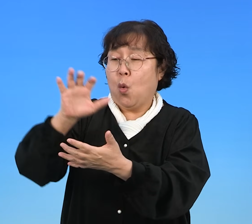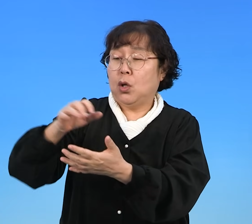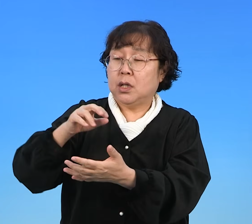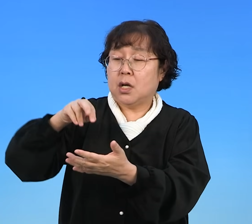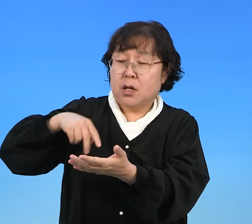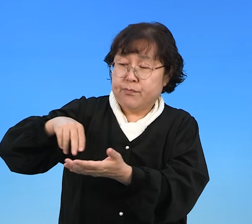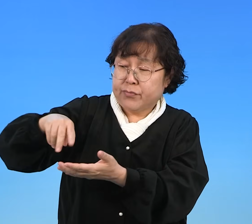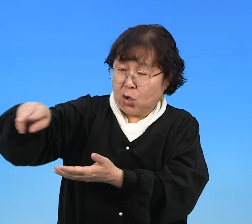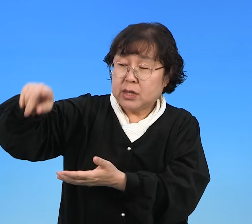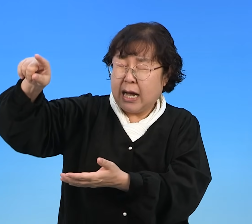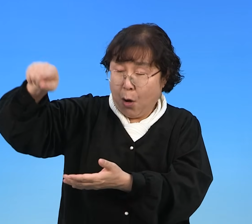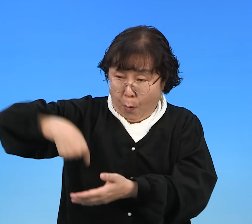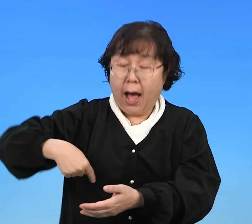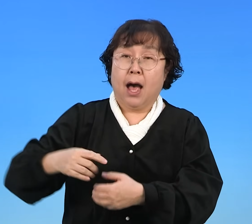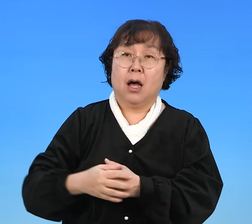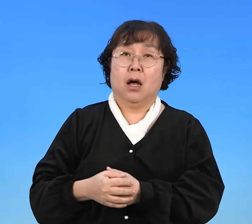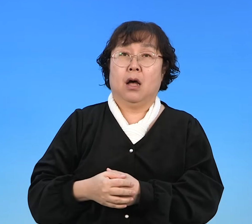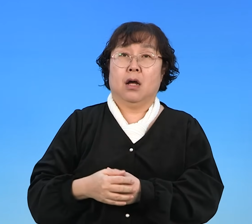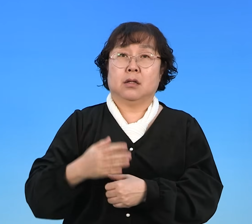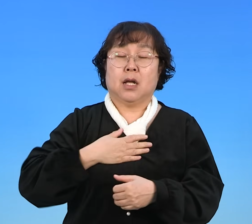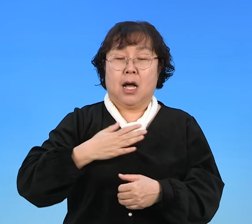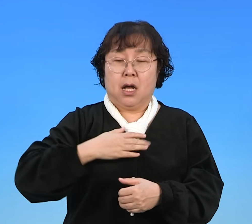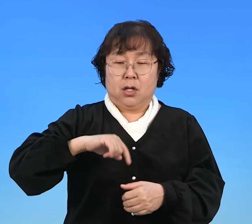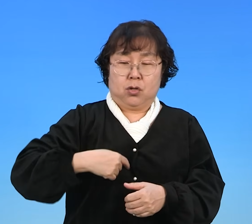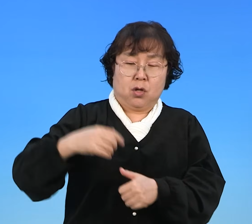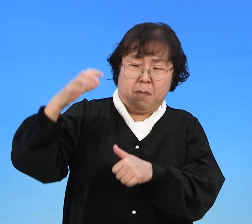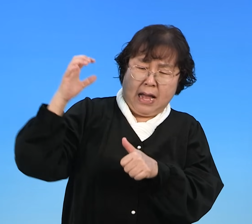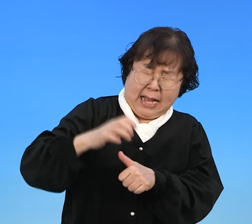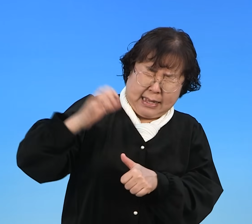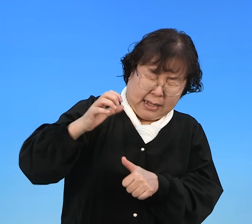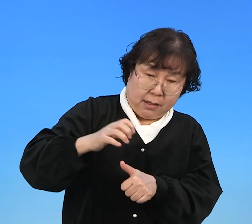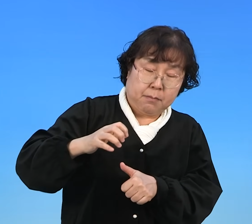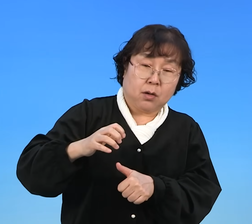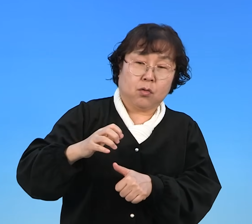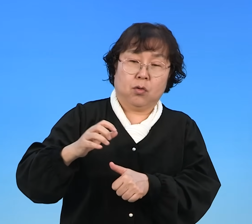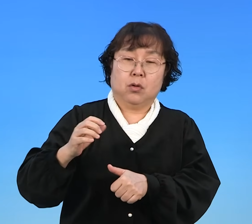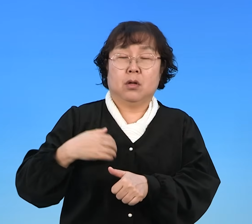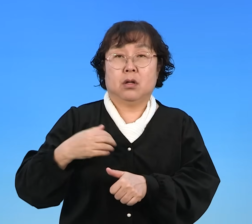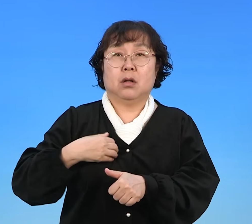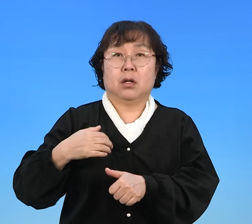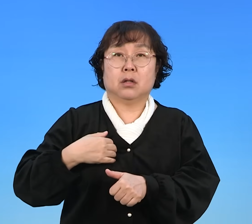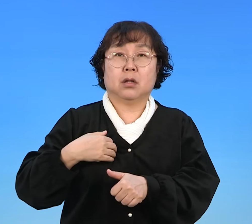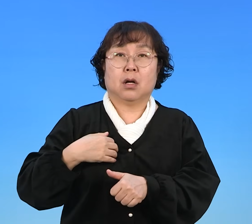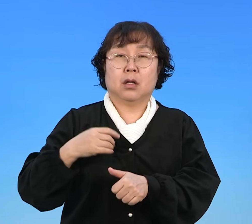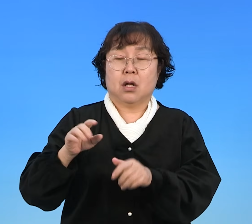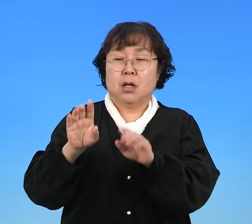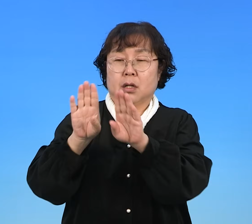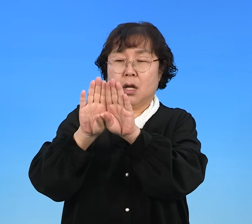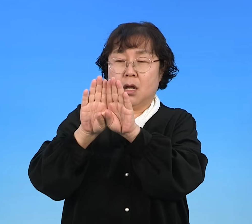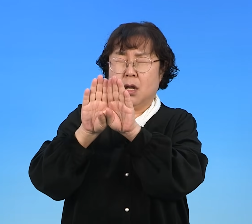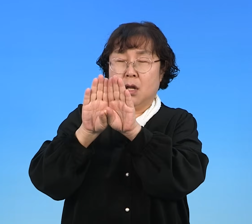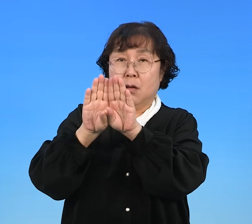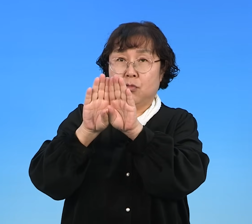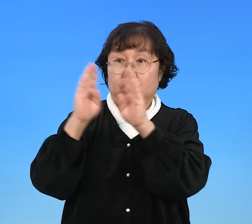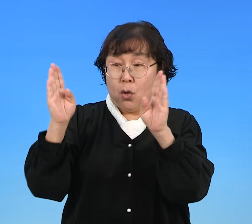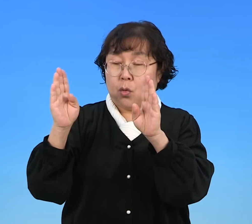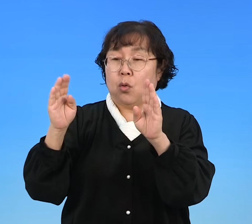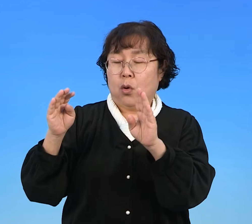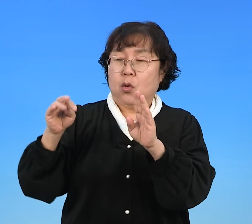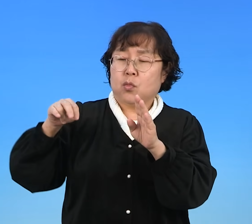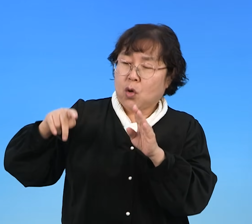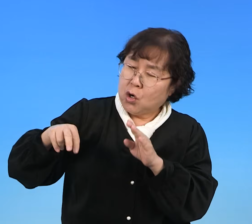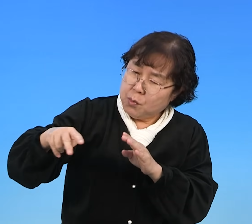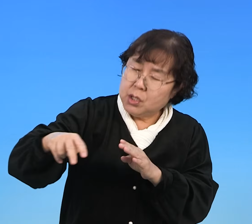와. 막 저를 그냥 그렇게 다 거쳐가지고, 그러고 문 열고 나가면서 찬양하는 거예요. 그리고 입으로 안 나오면은 듣는